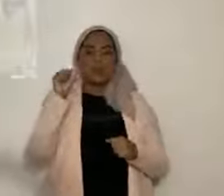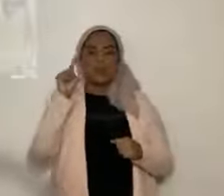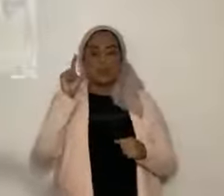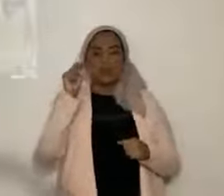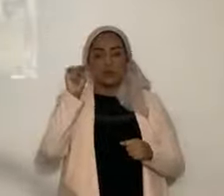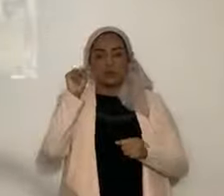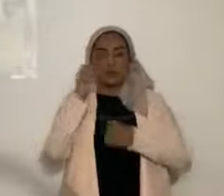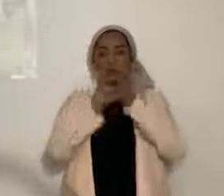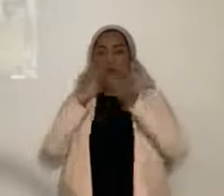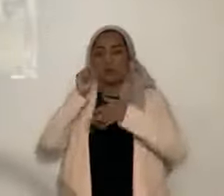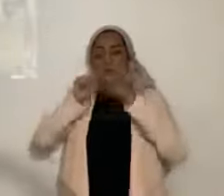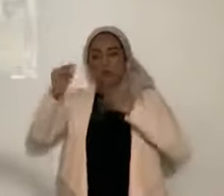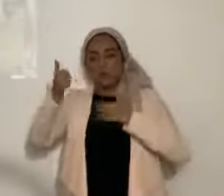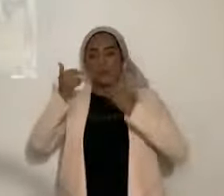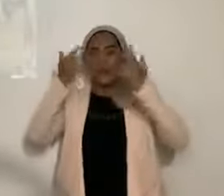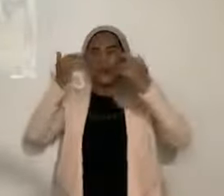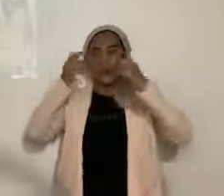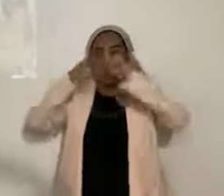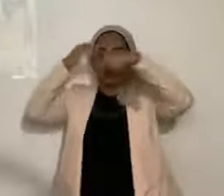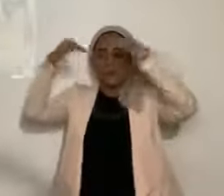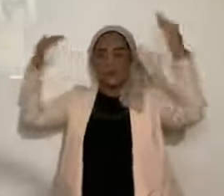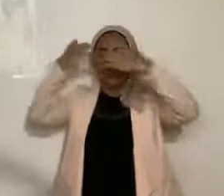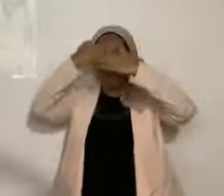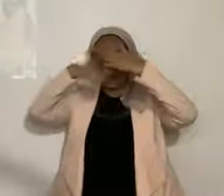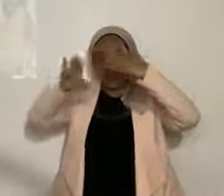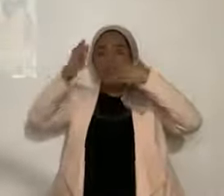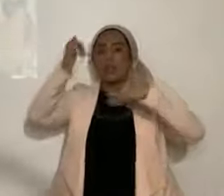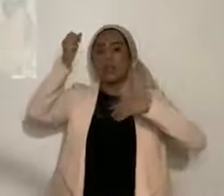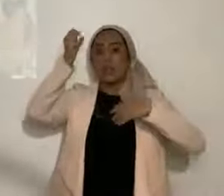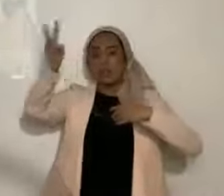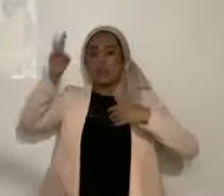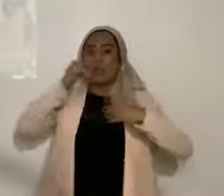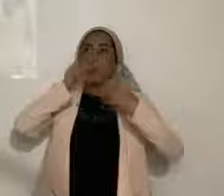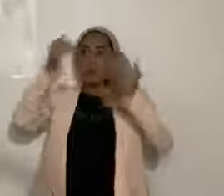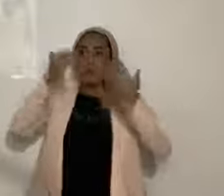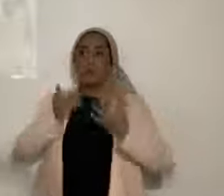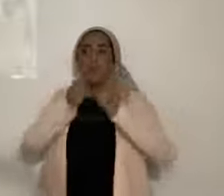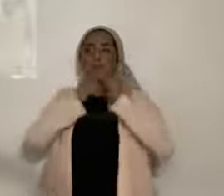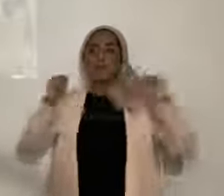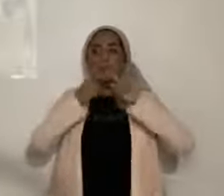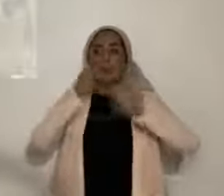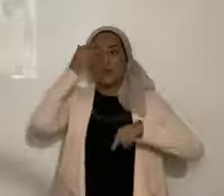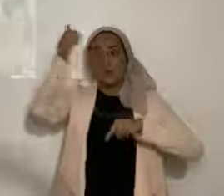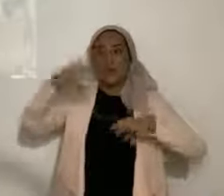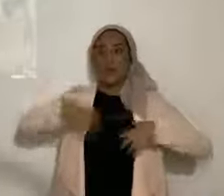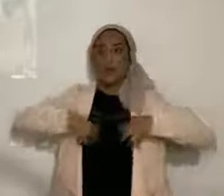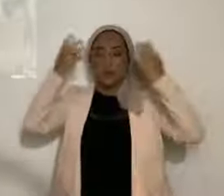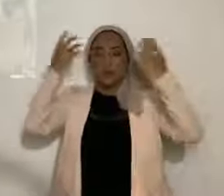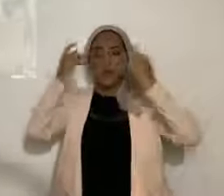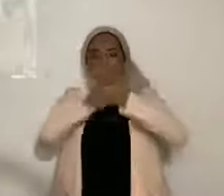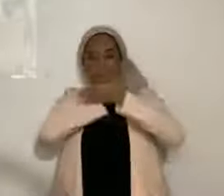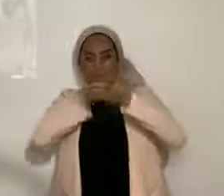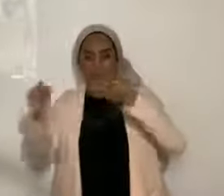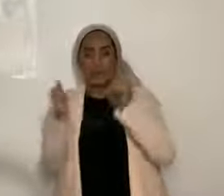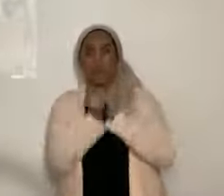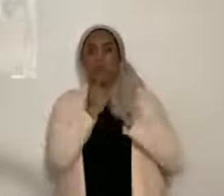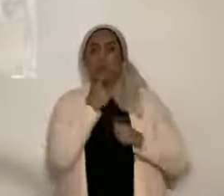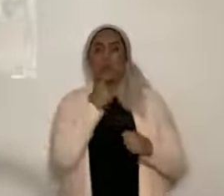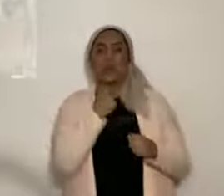Y esperar de los cielos a su Hijo, al cual resucitó de los muertos, a Yahshua, quien nos libra de la ira venidera. Subrayen bien con